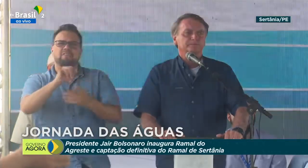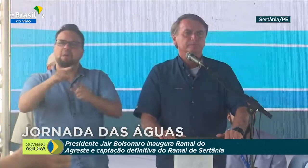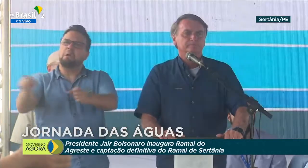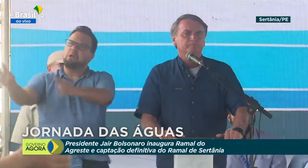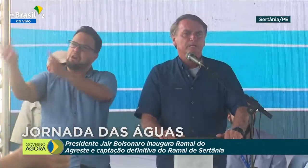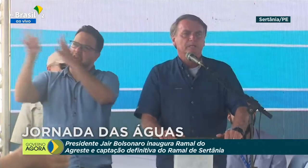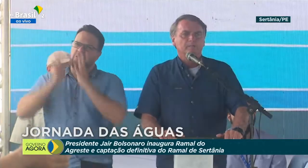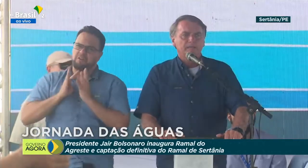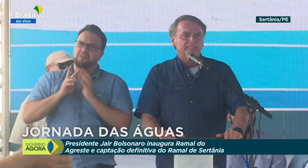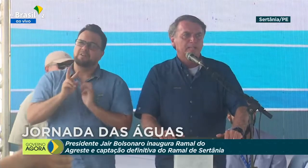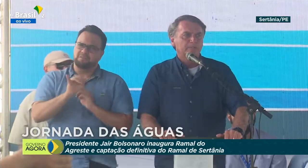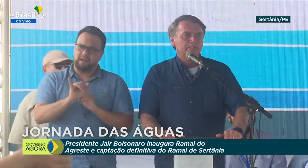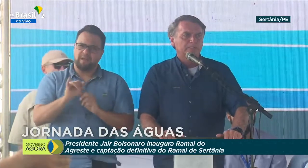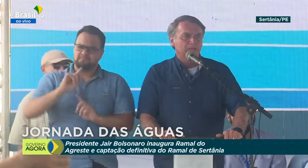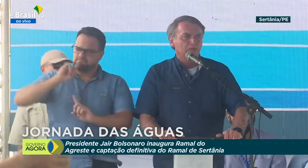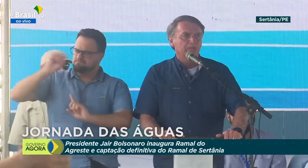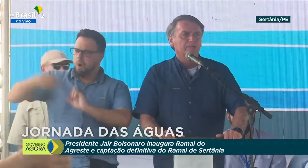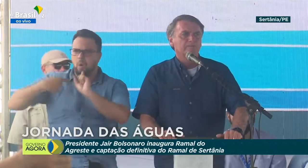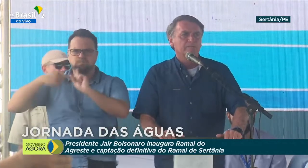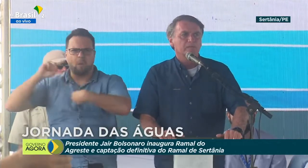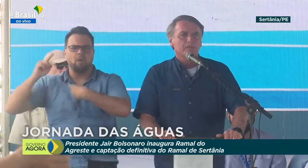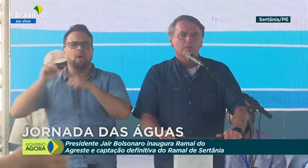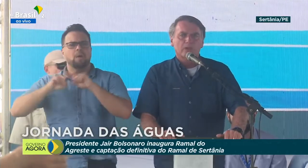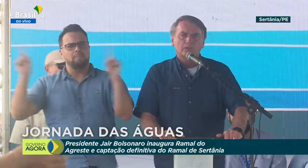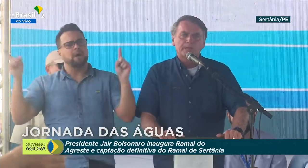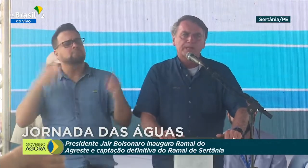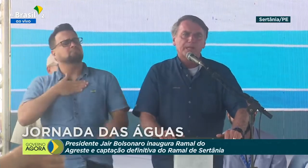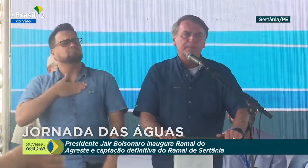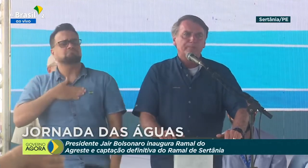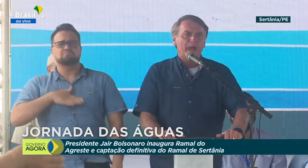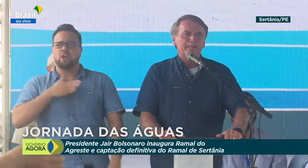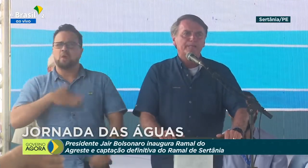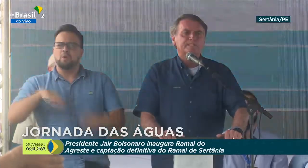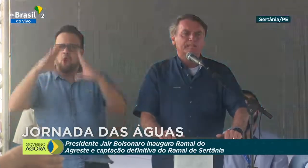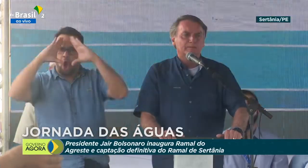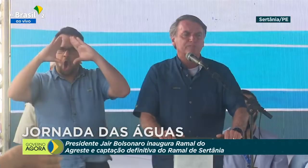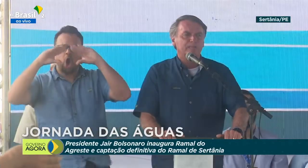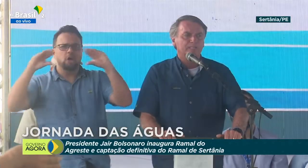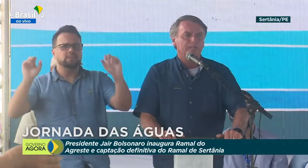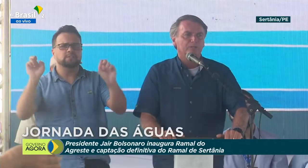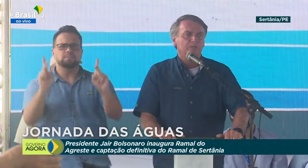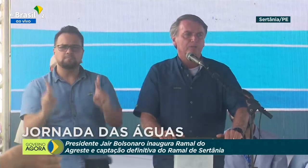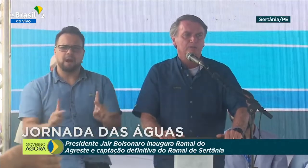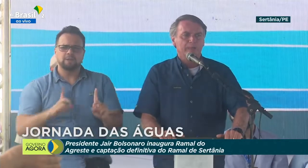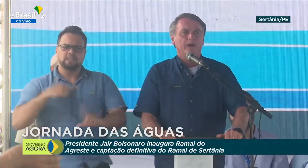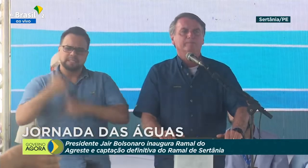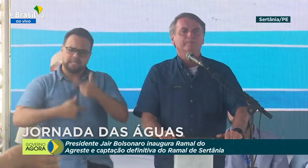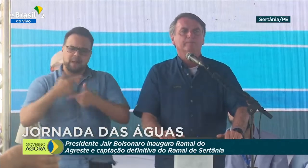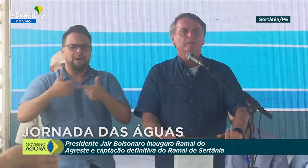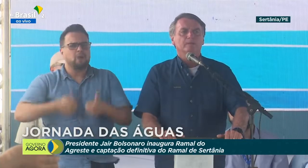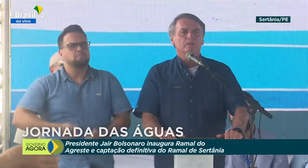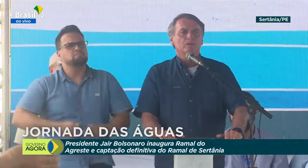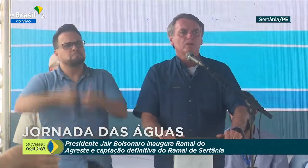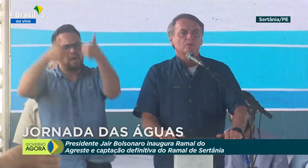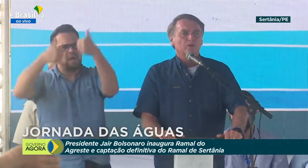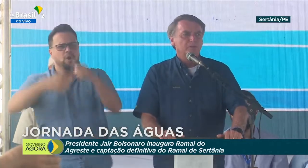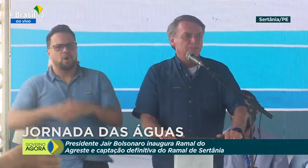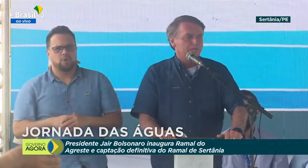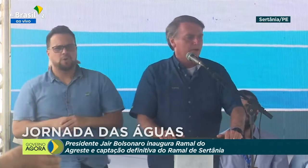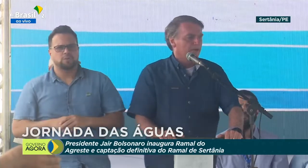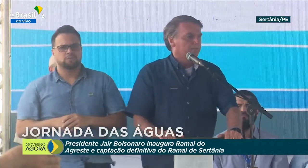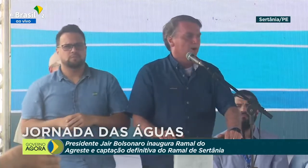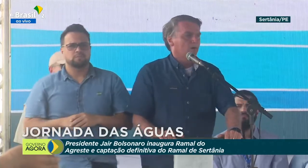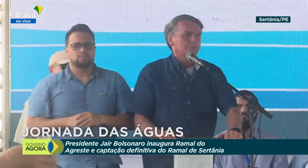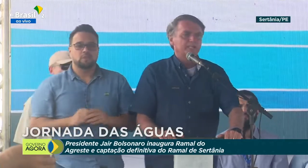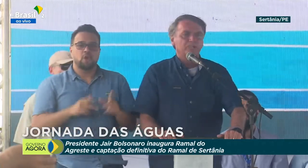atacam. Mas estamos tranquilos, com a consciência em paz, que estamos fazendo o melhor. Como